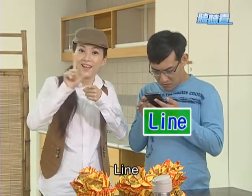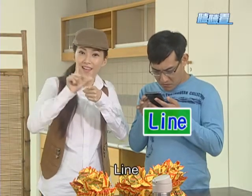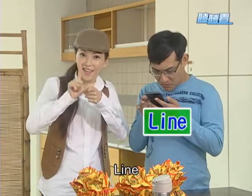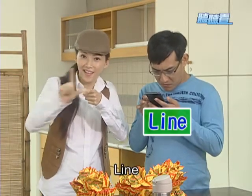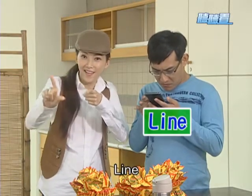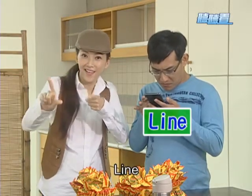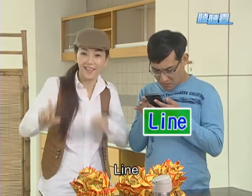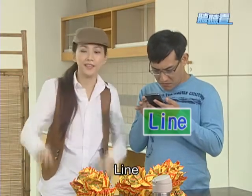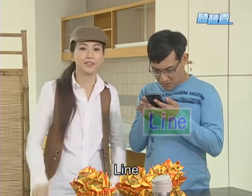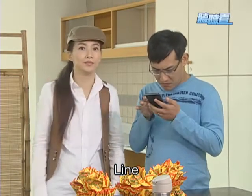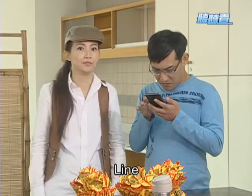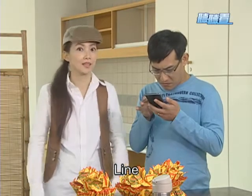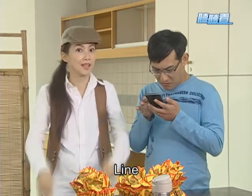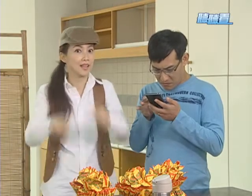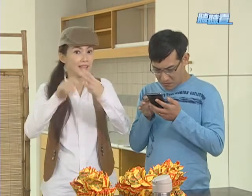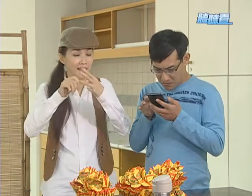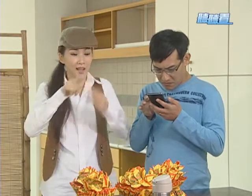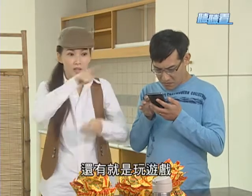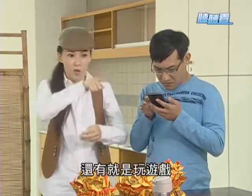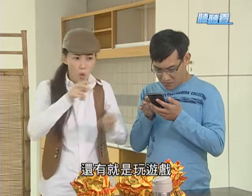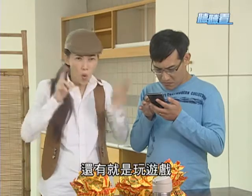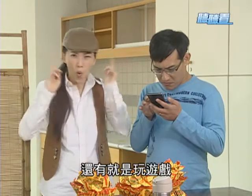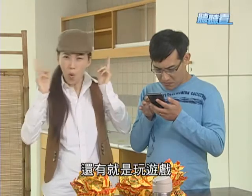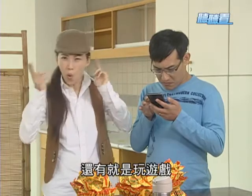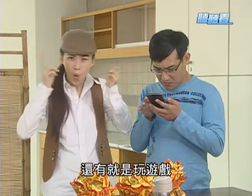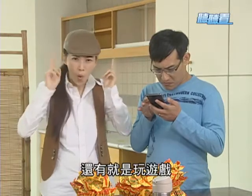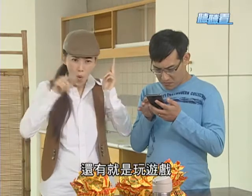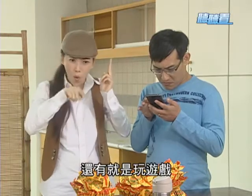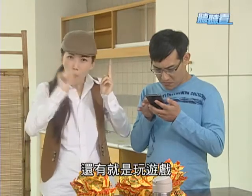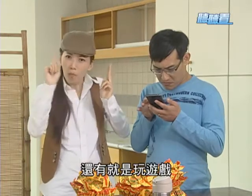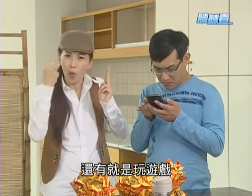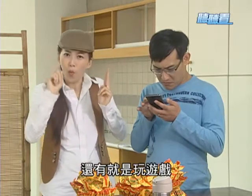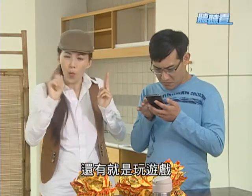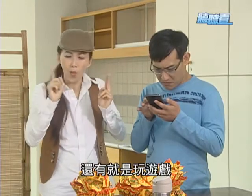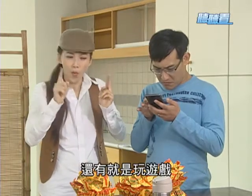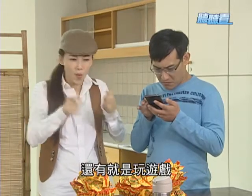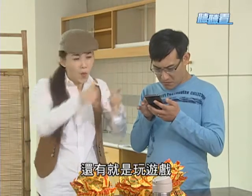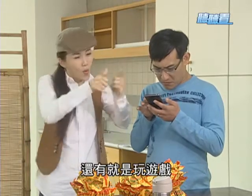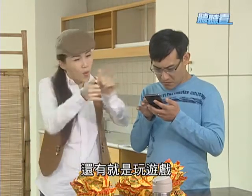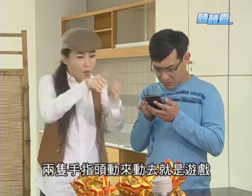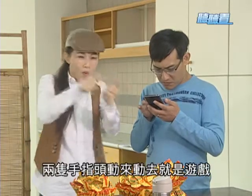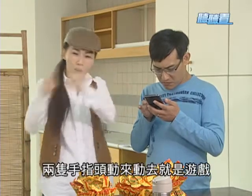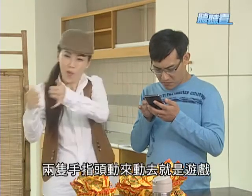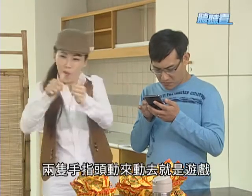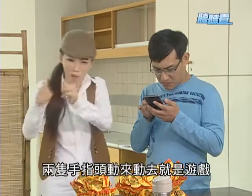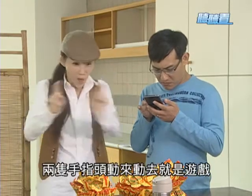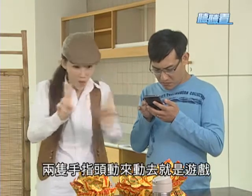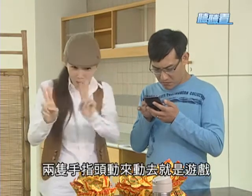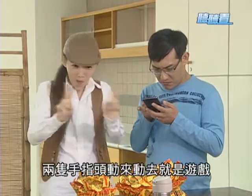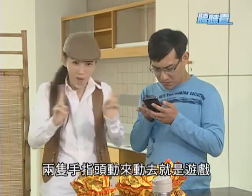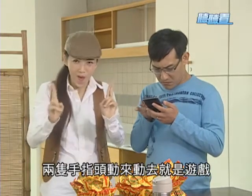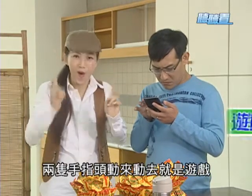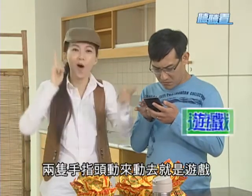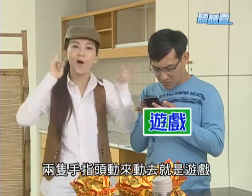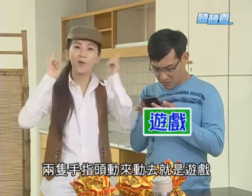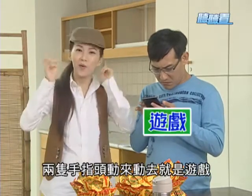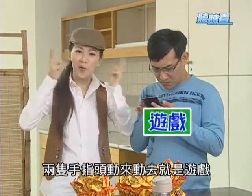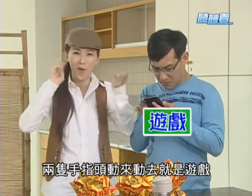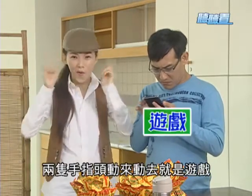Line， 还有啊，就是玩游戏，两只手指头呢动来动去就是游